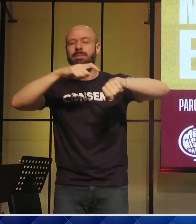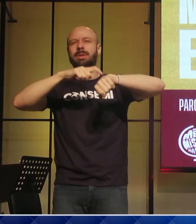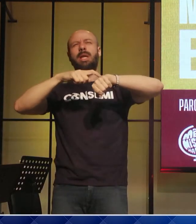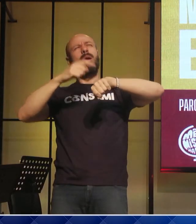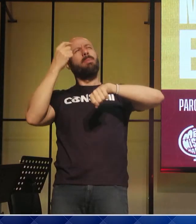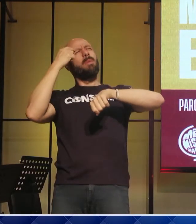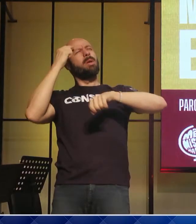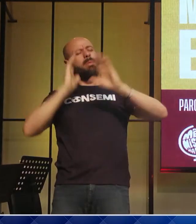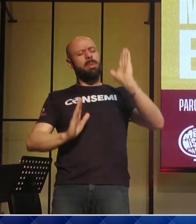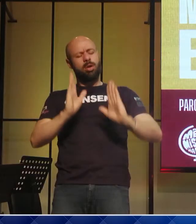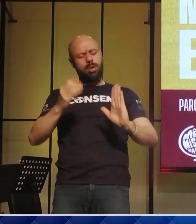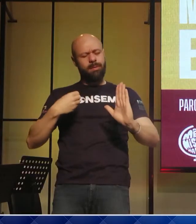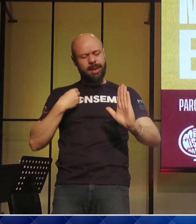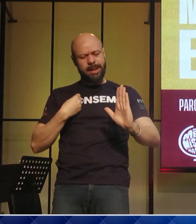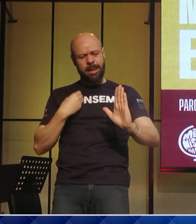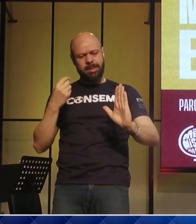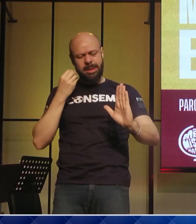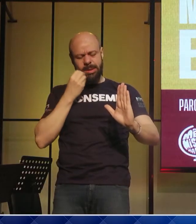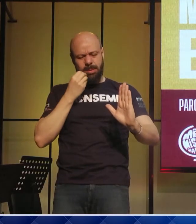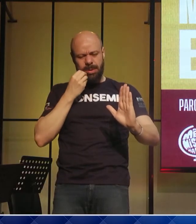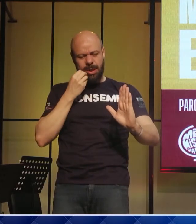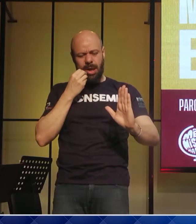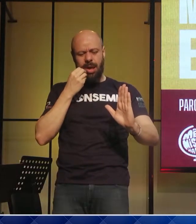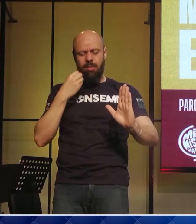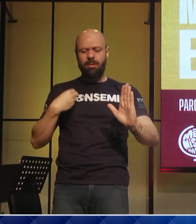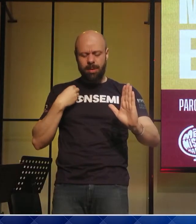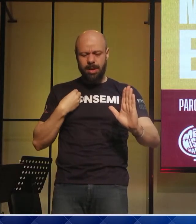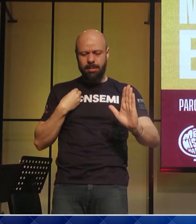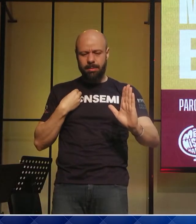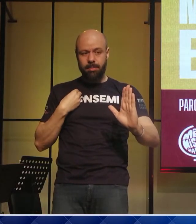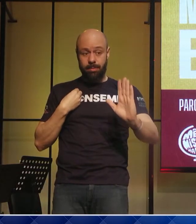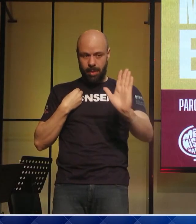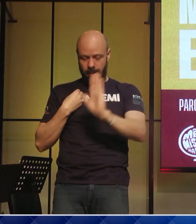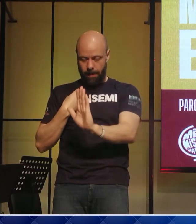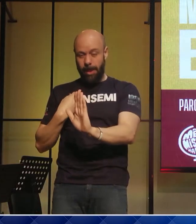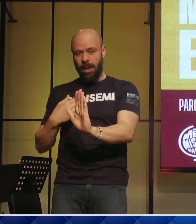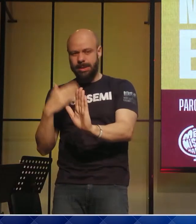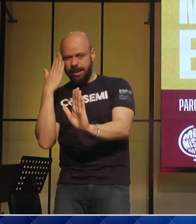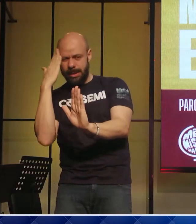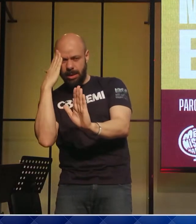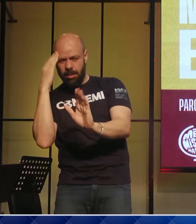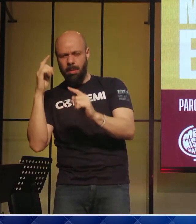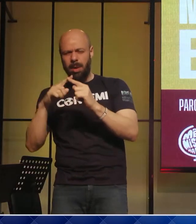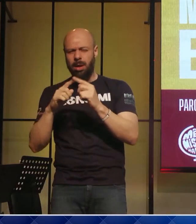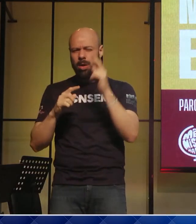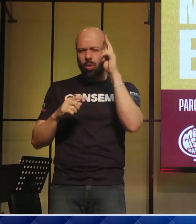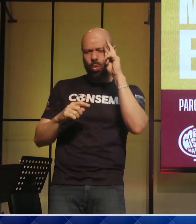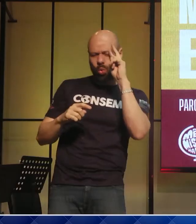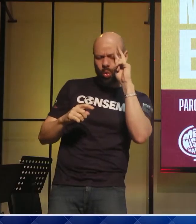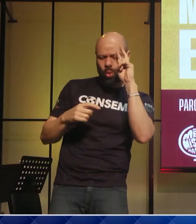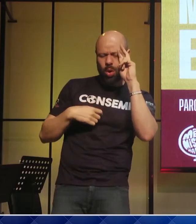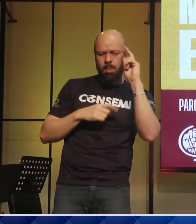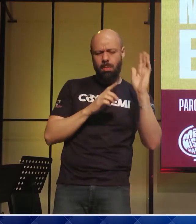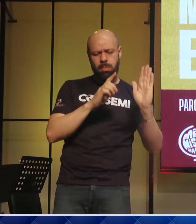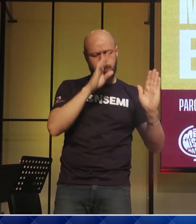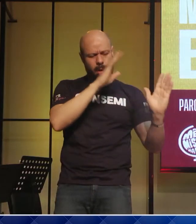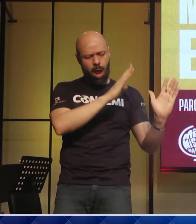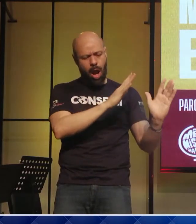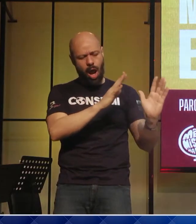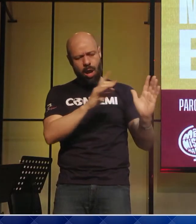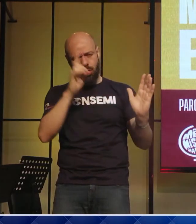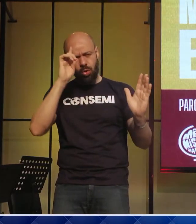que o dia a dia, a rotina, é o normal da vida, mas tem momentos espetaculares, momentos